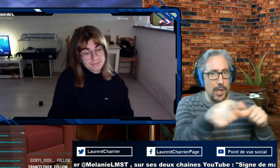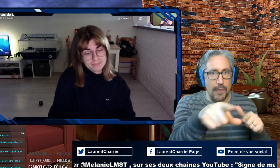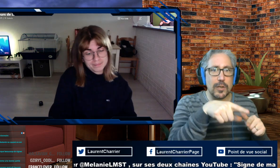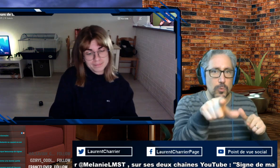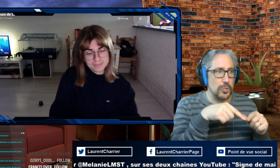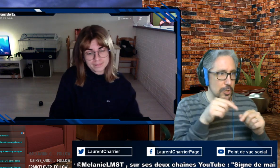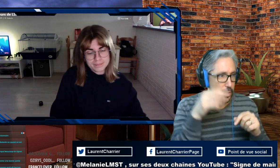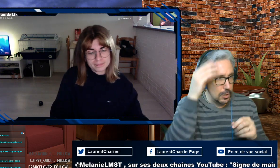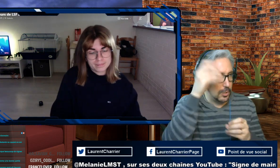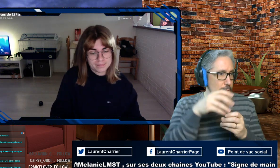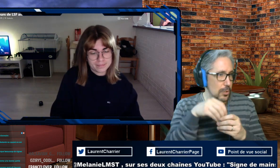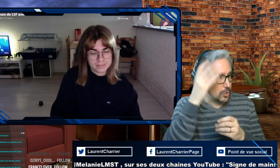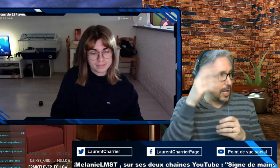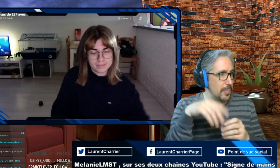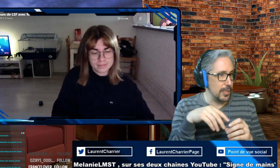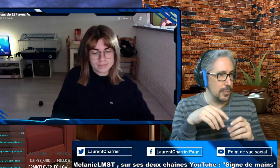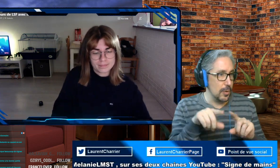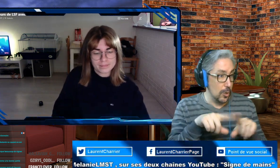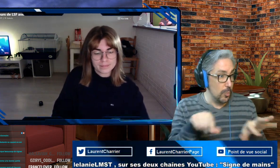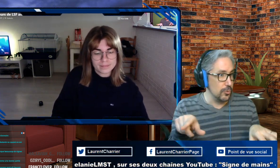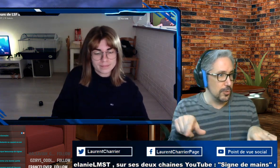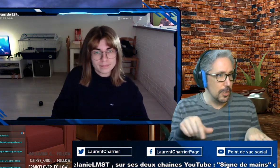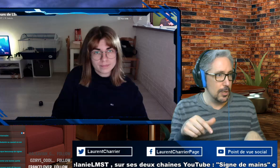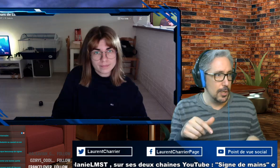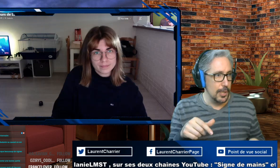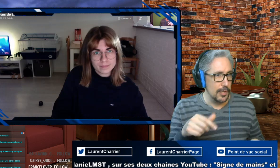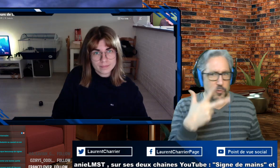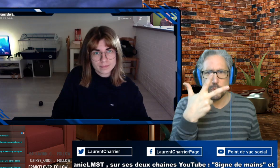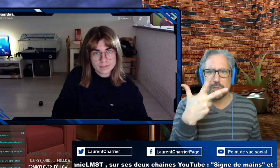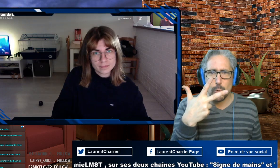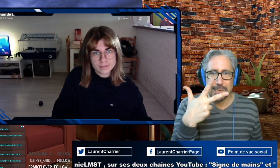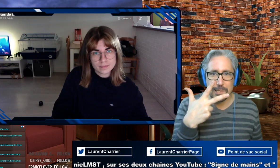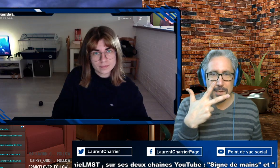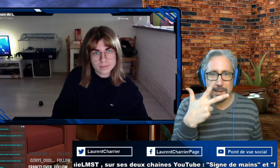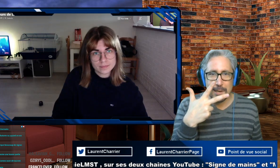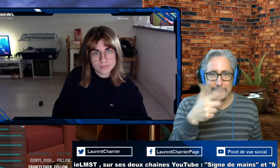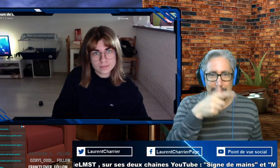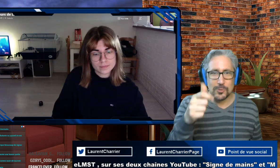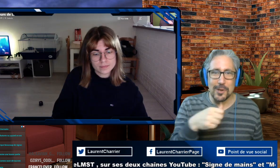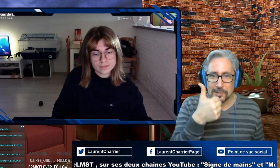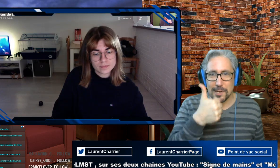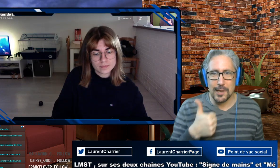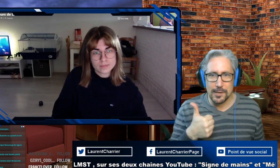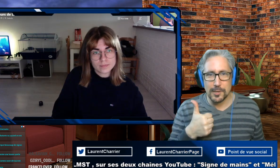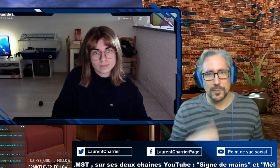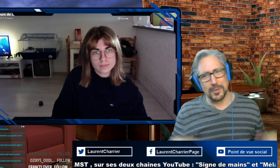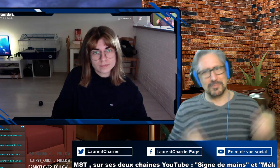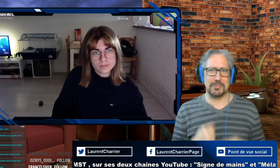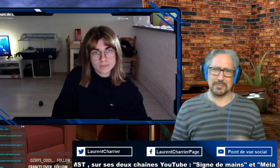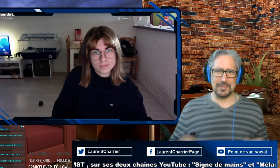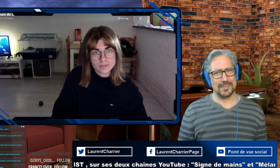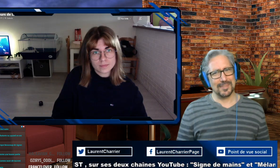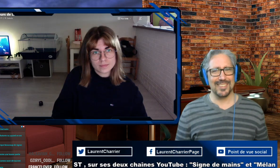moi, j'en ai appris plusieurs. Des fois, je vois trois signes, et sur Elix, il y en a un.